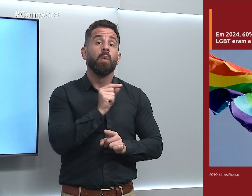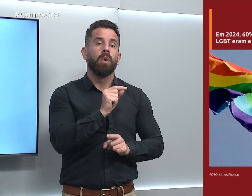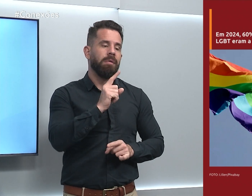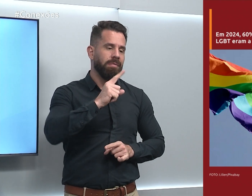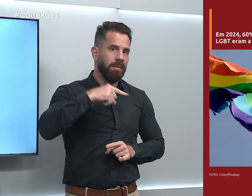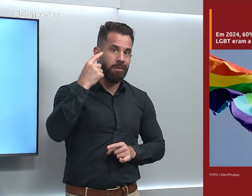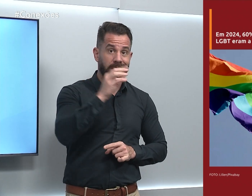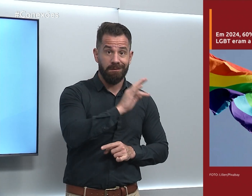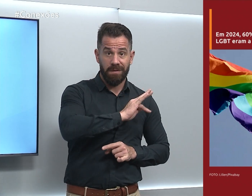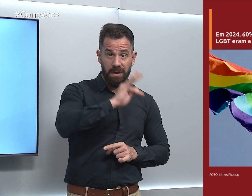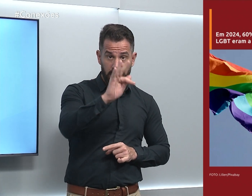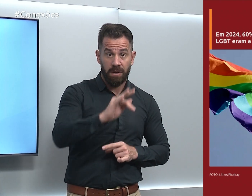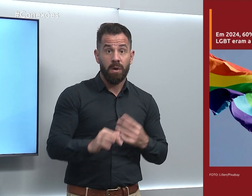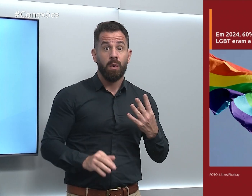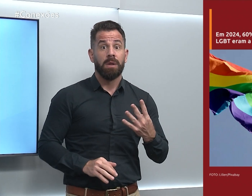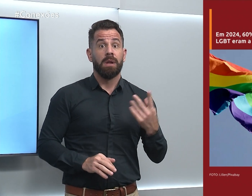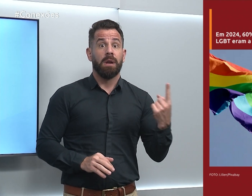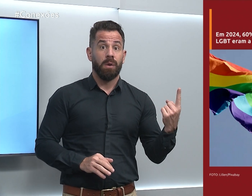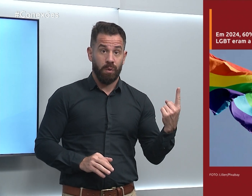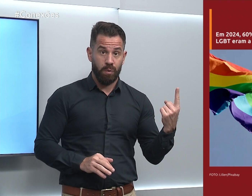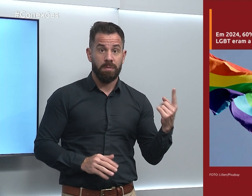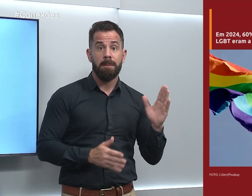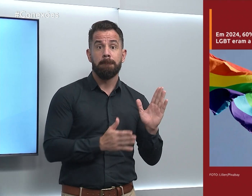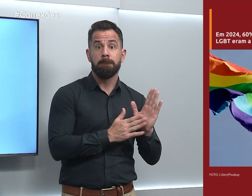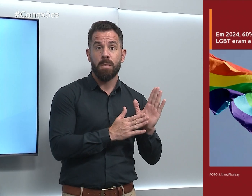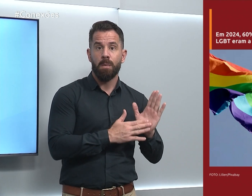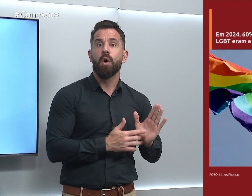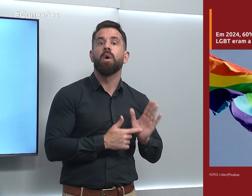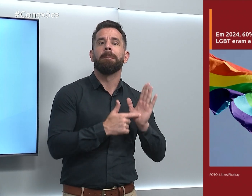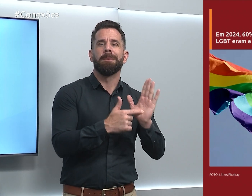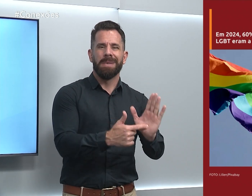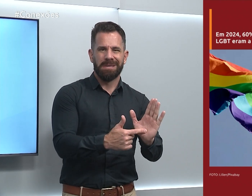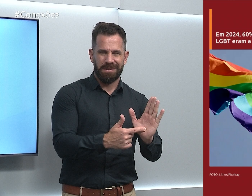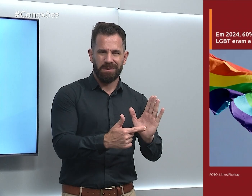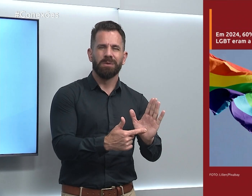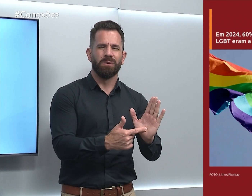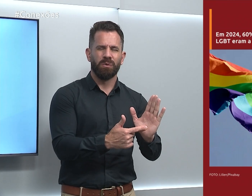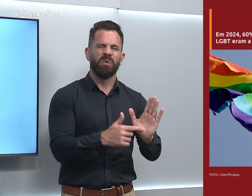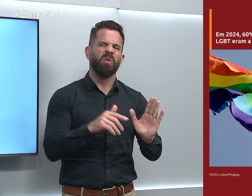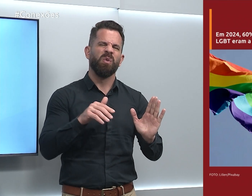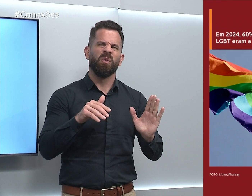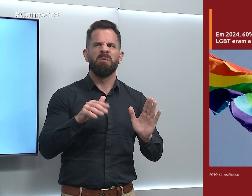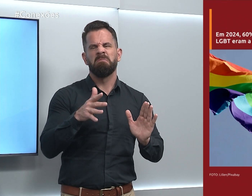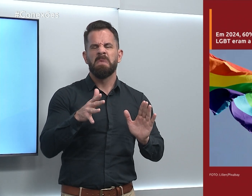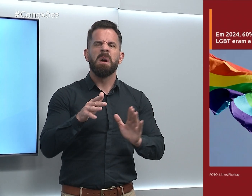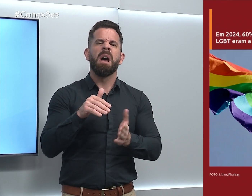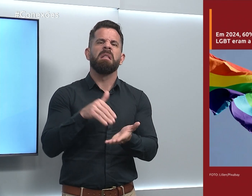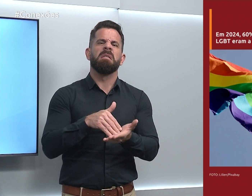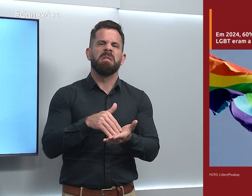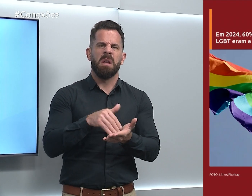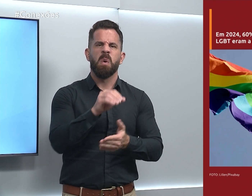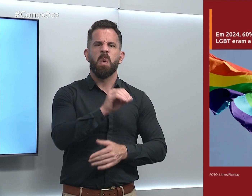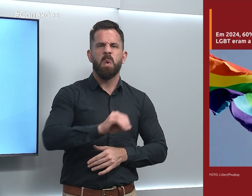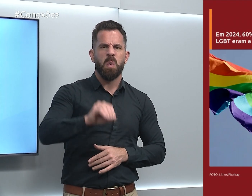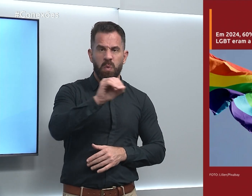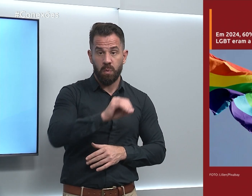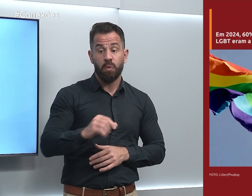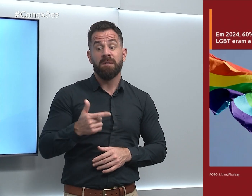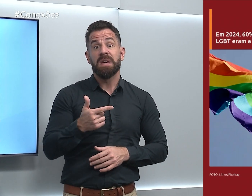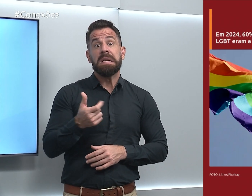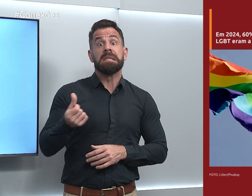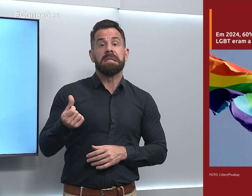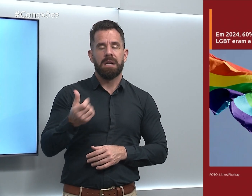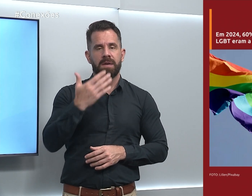que de 41 propostas apresentadas até outubro deste ano, 26 eram favoráveis